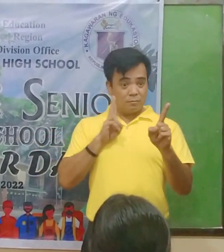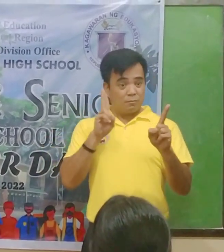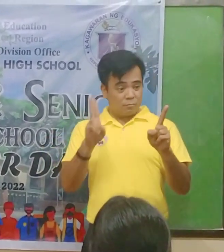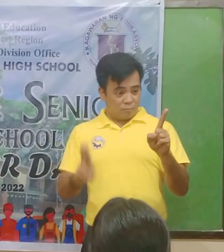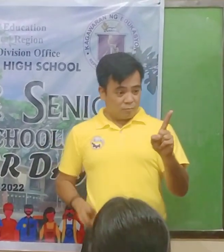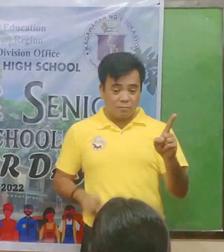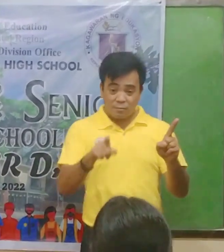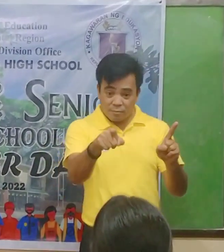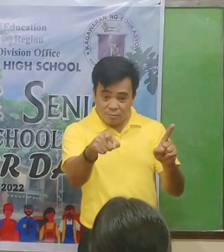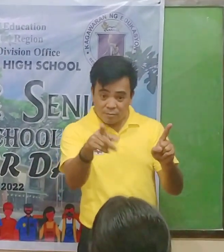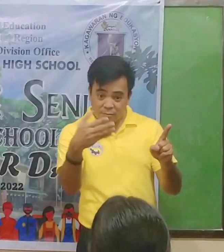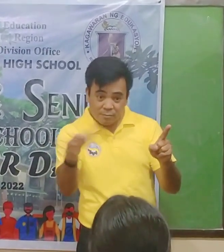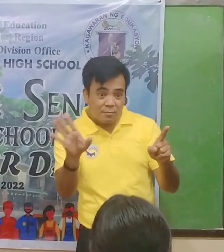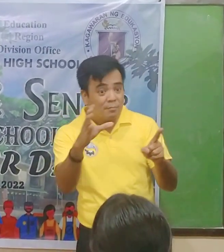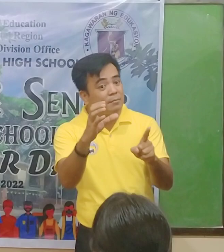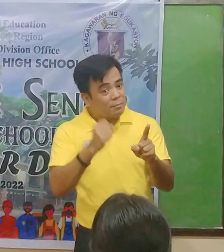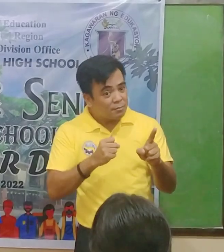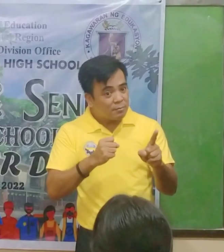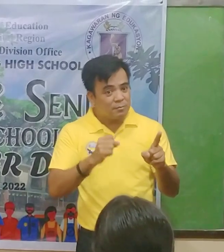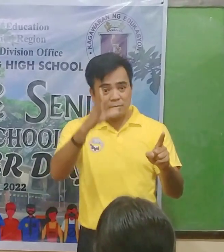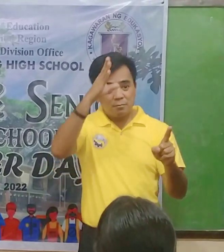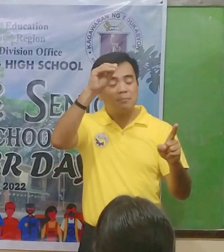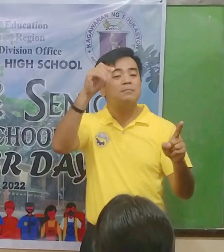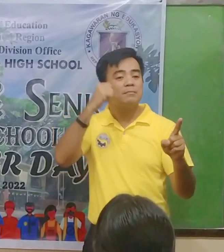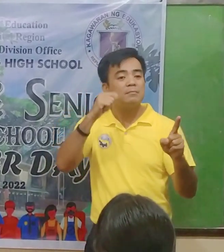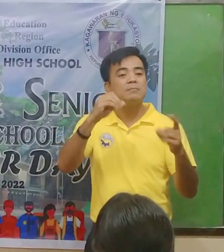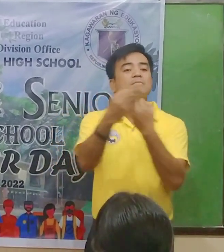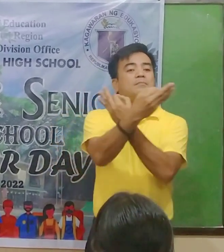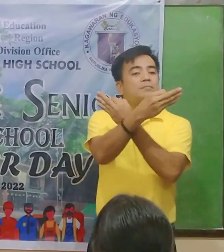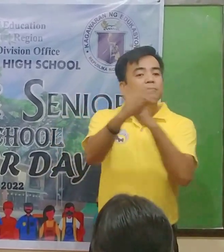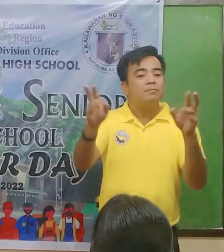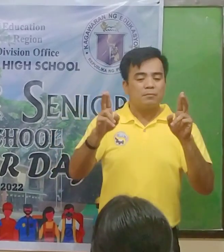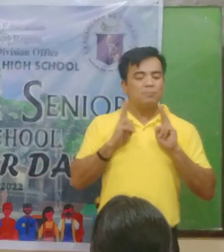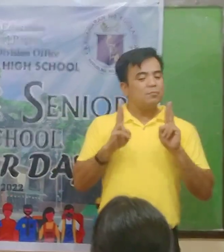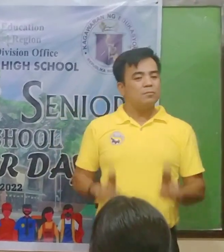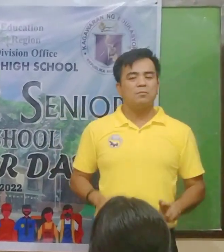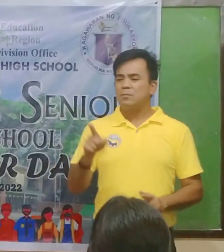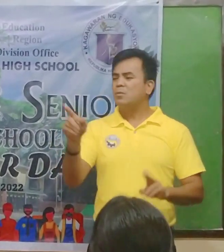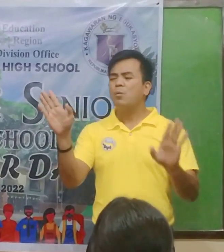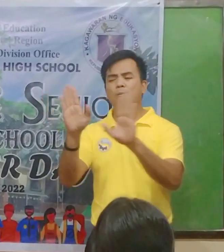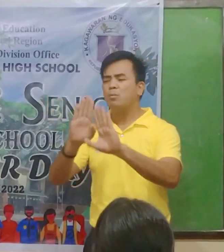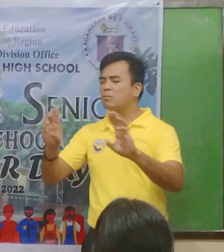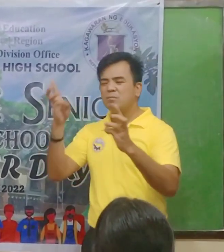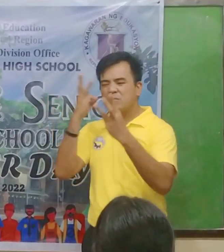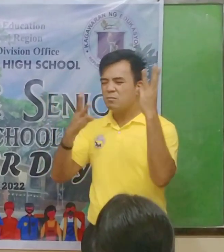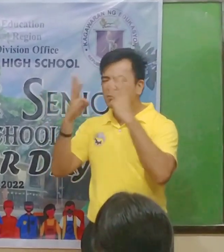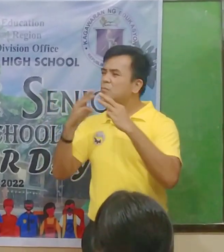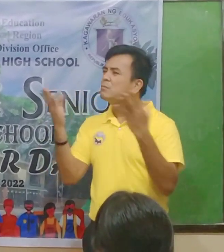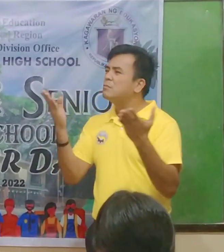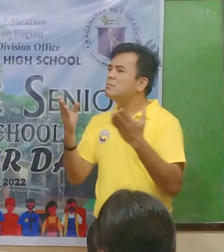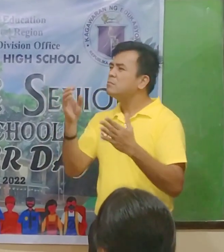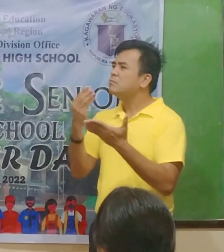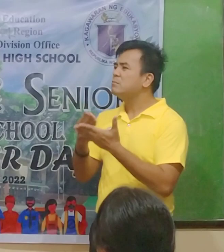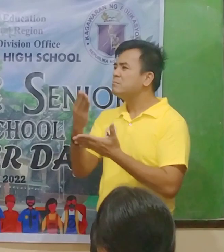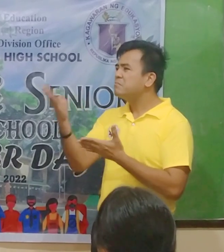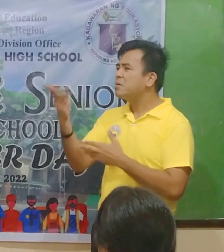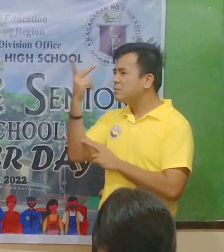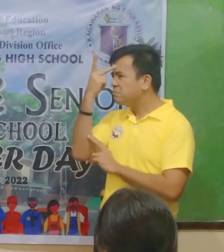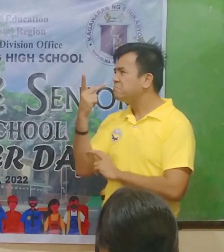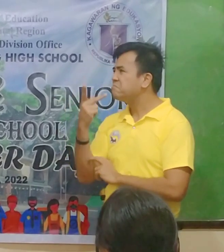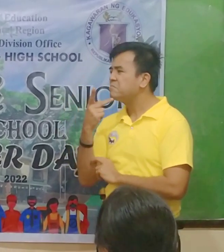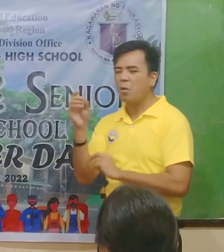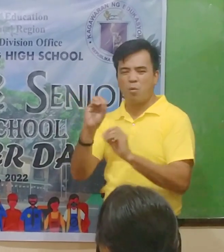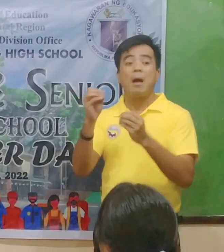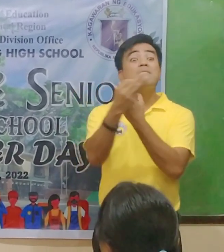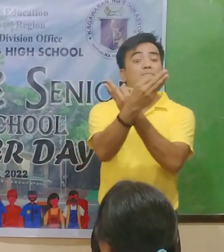want set of uniform from girls to boys. Libre na mo wala lang sa alalahanin. Libre na rin po ang ating ID ladies,